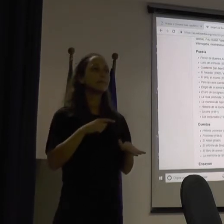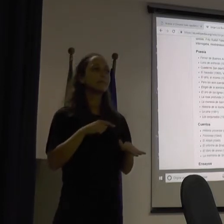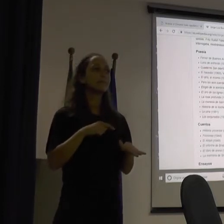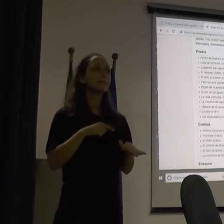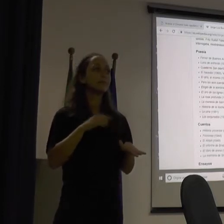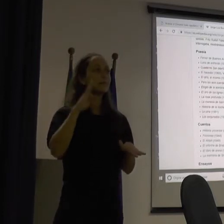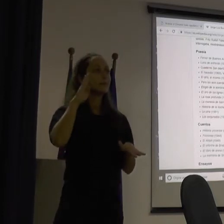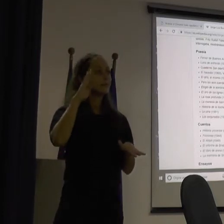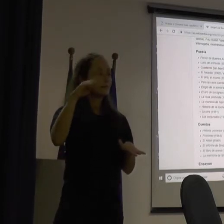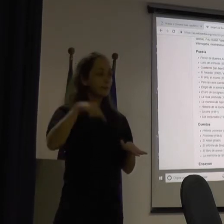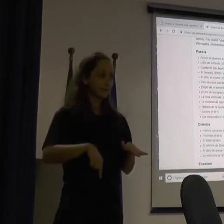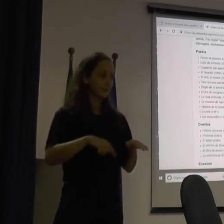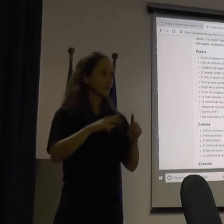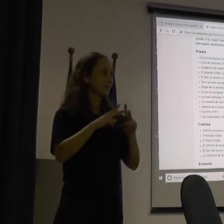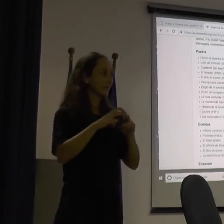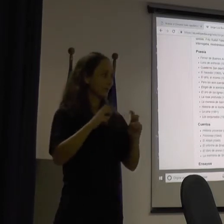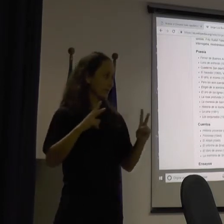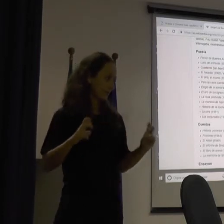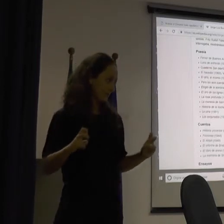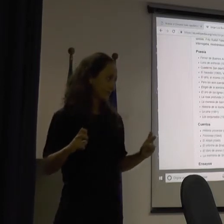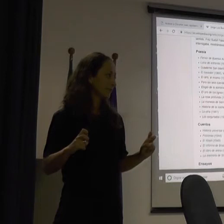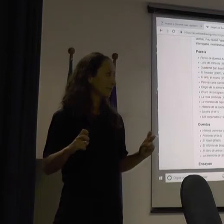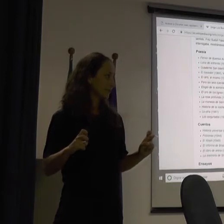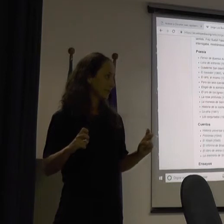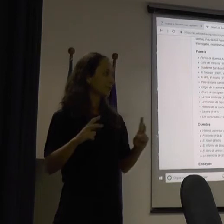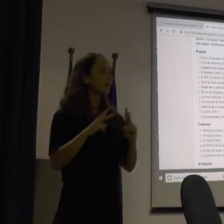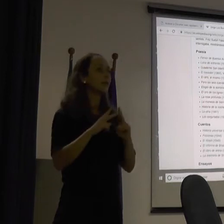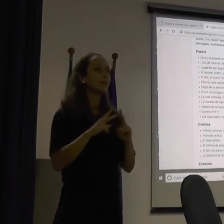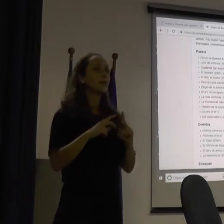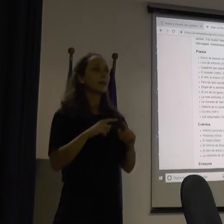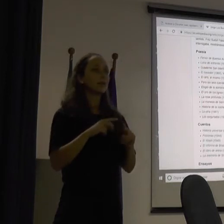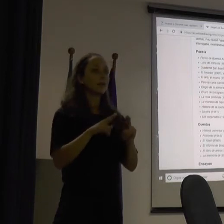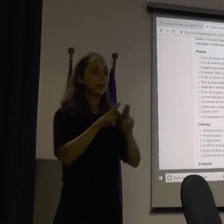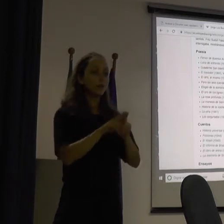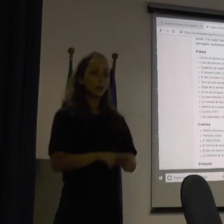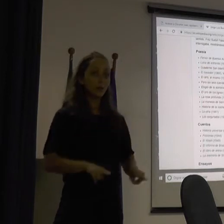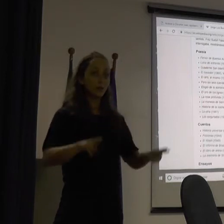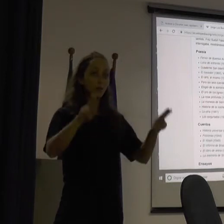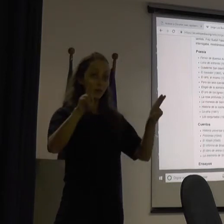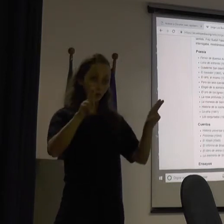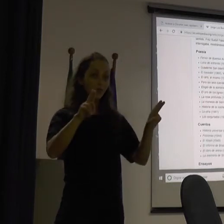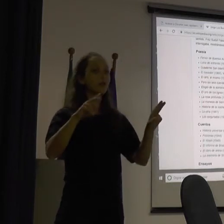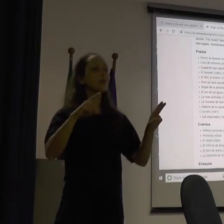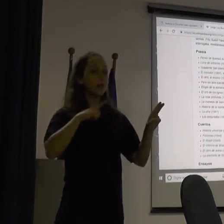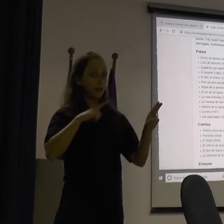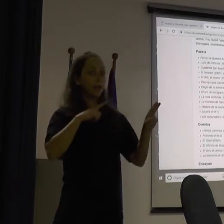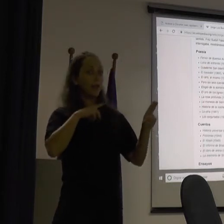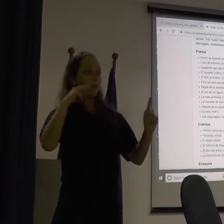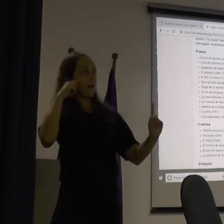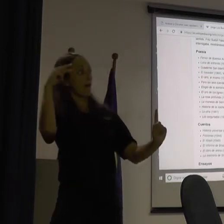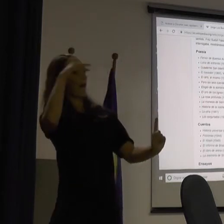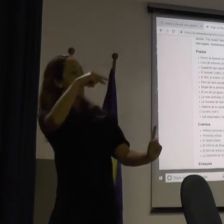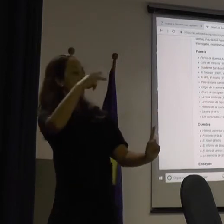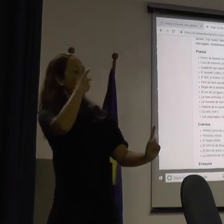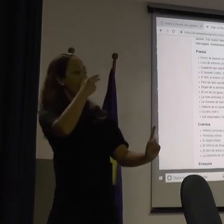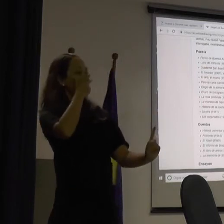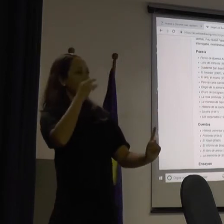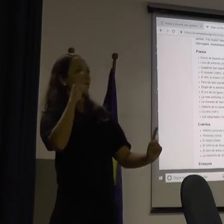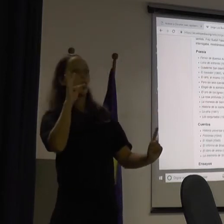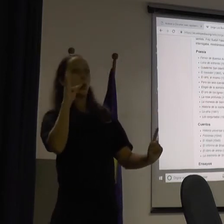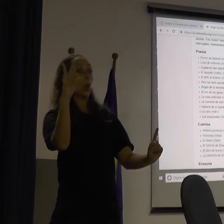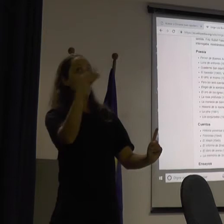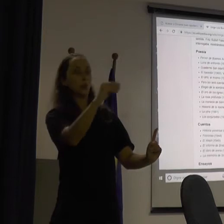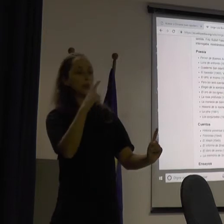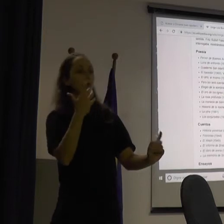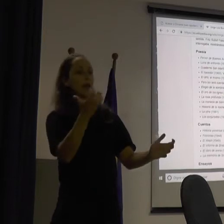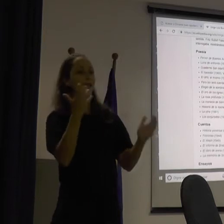principalmente aqui em Florianópolis, né, que é a UFSC que está na moda, a cidade está na moda, o bairro está na moda, né? Então todo mundo